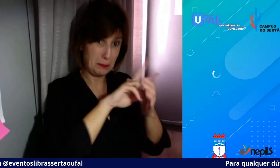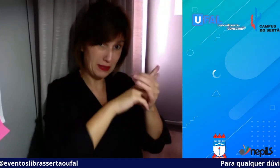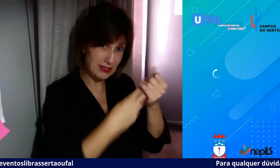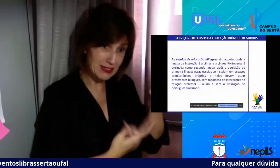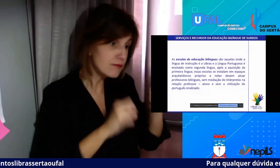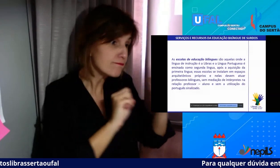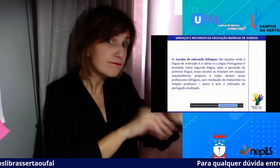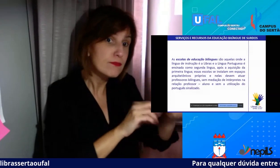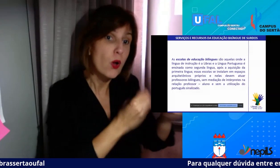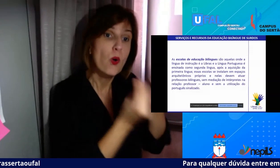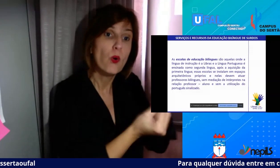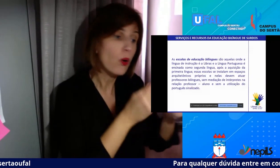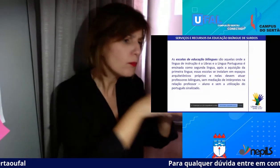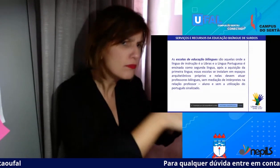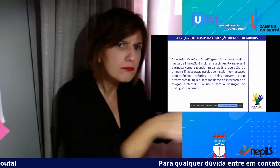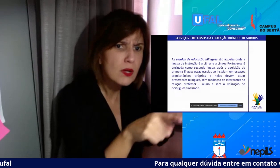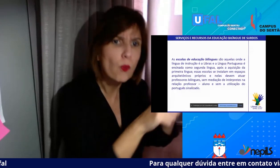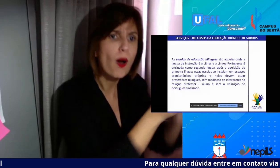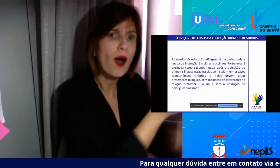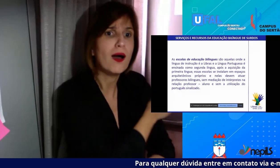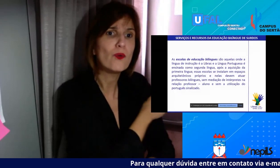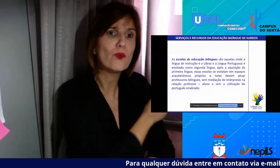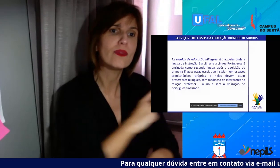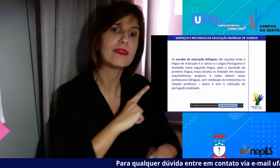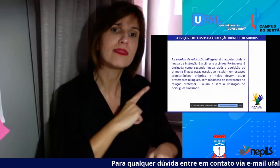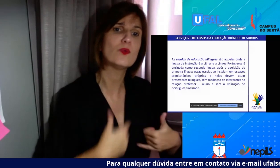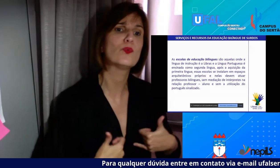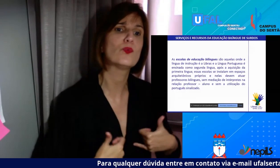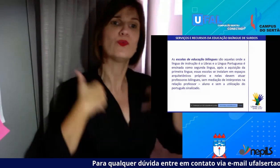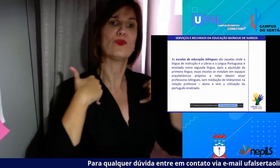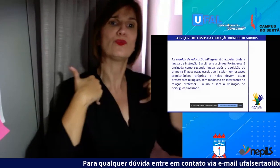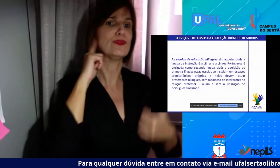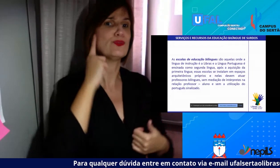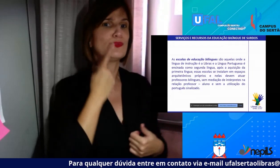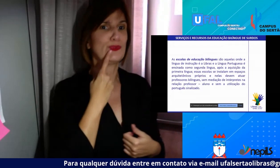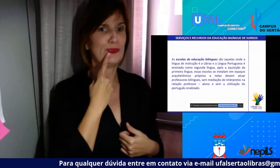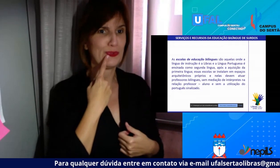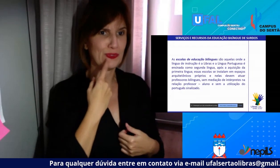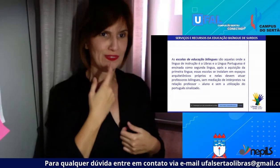surdo. Então, dentro da escola bilíngue, é necessário que se possa ensinar